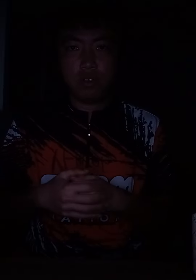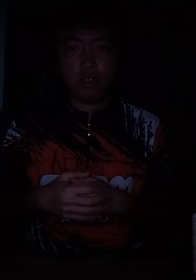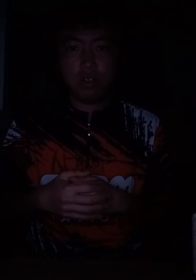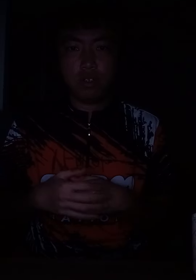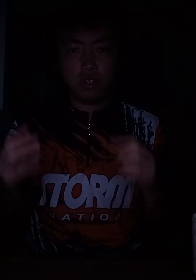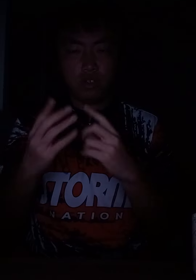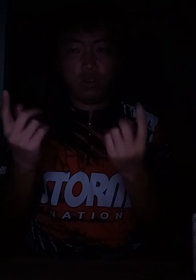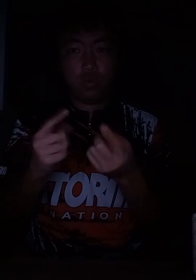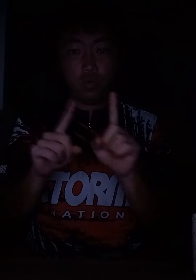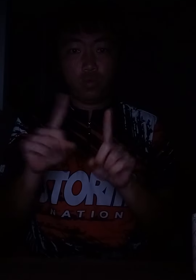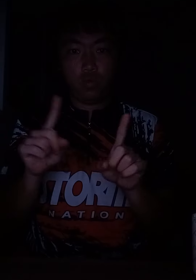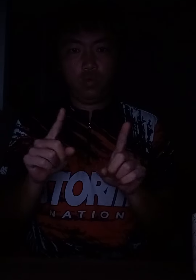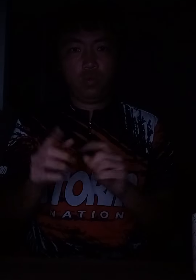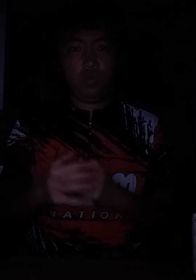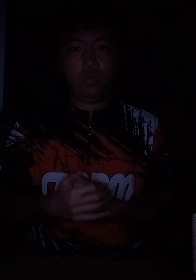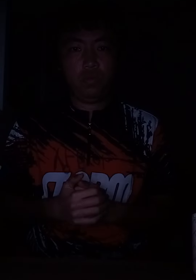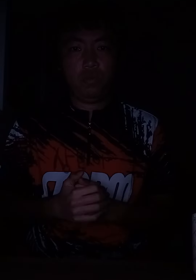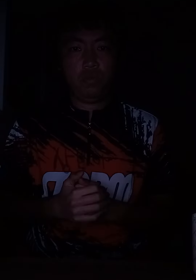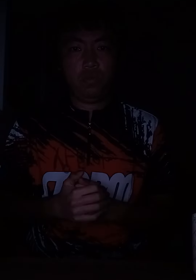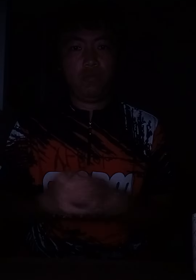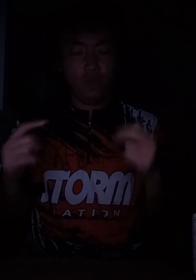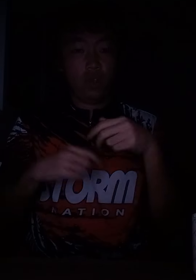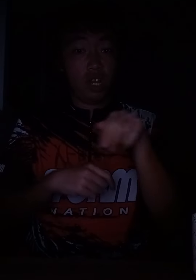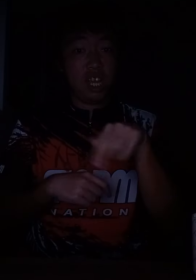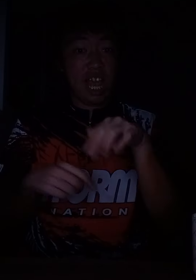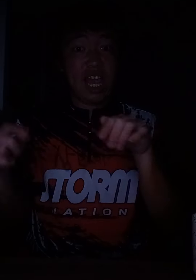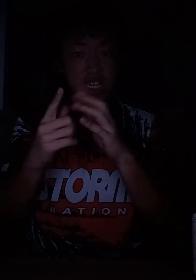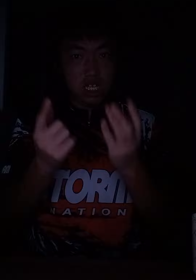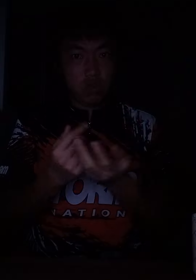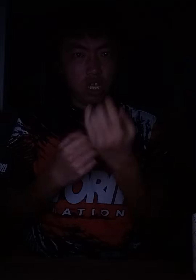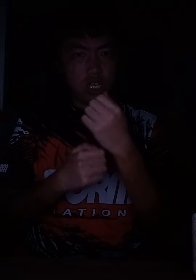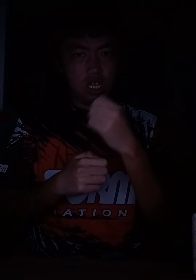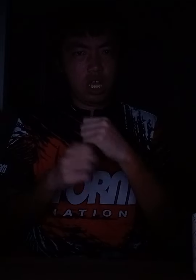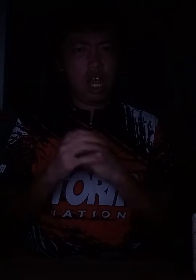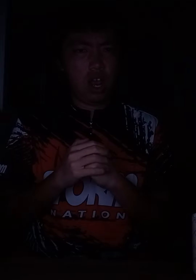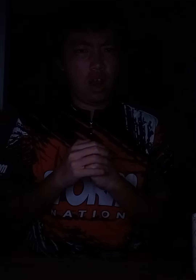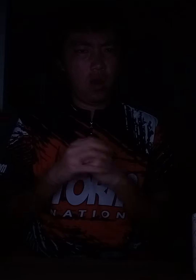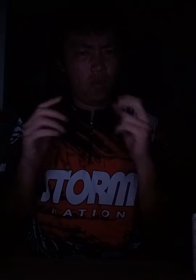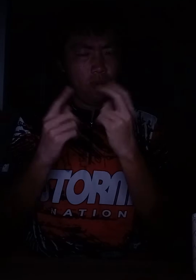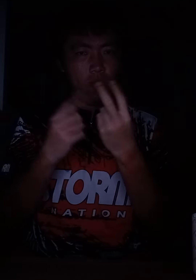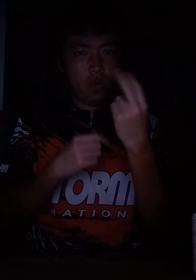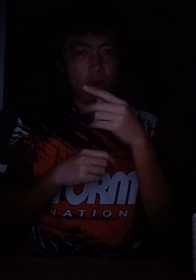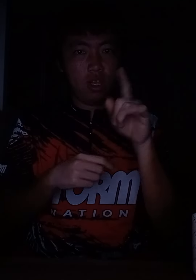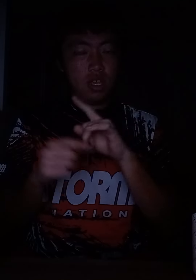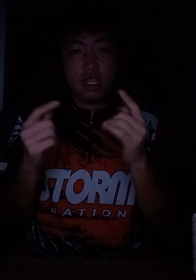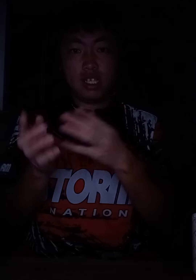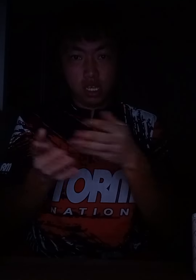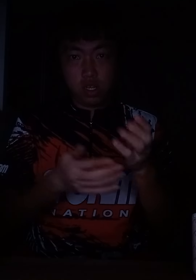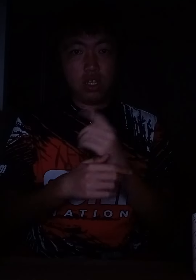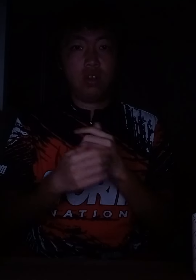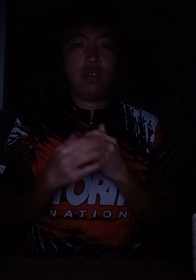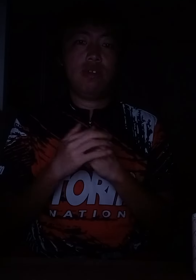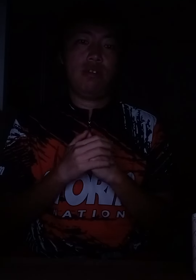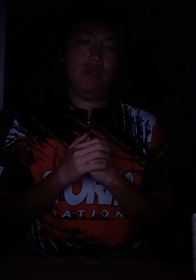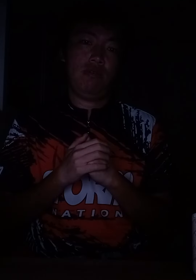경찰 수사 어떻게 진행되고 있습니까? 네, 경찰은 A씨의 죄질이 가볍지 않다고 보고 구속영장을 신청하기로 했습니다.